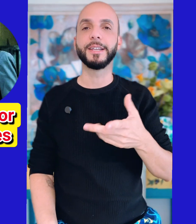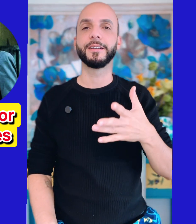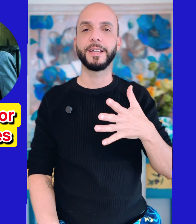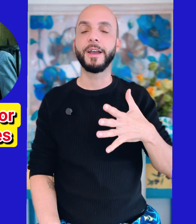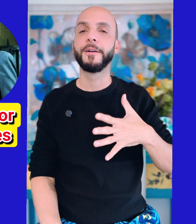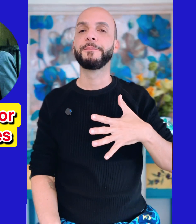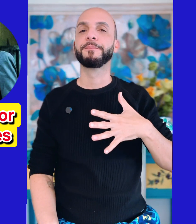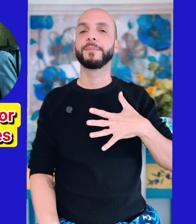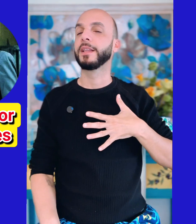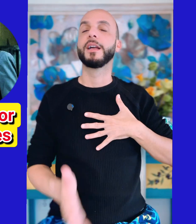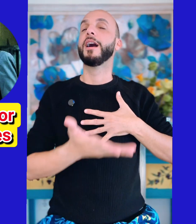né?